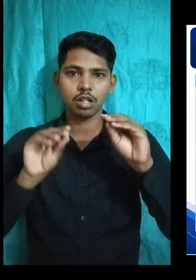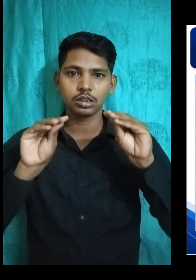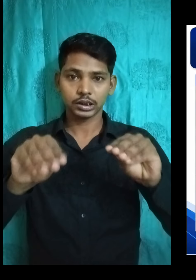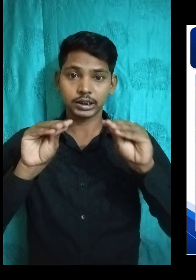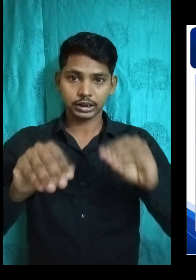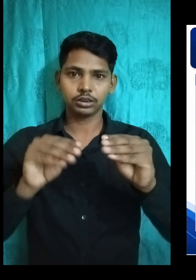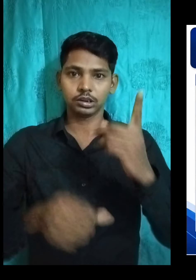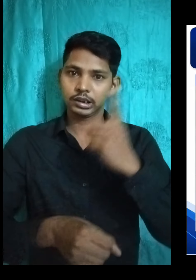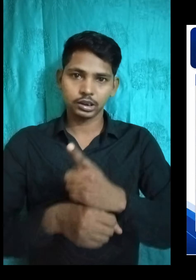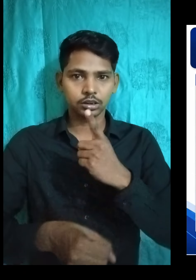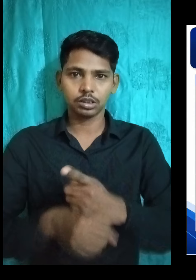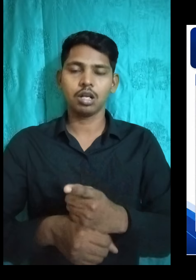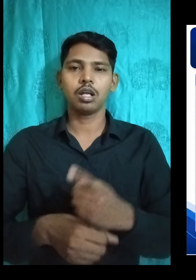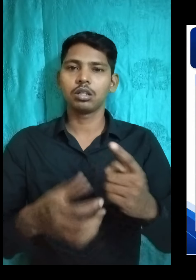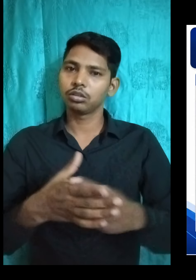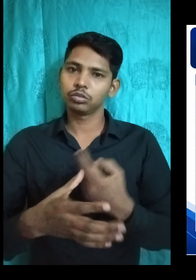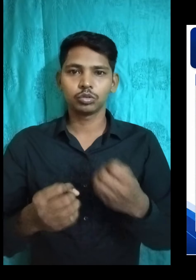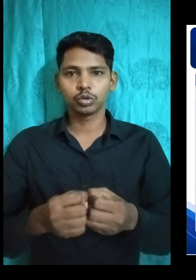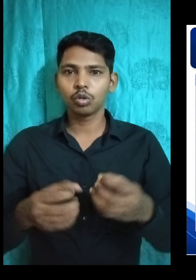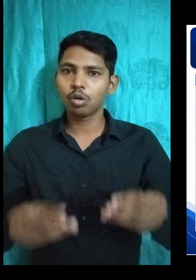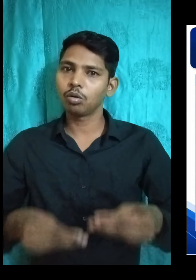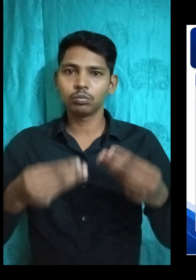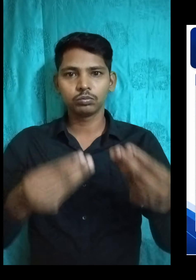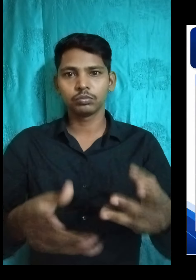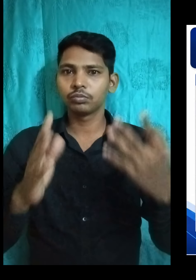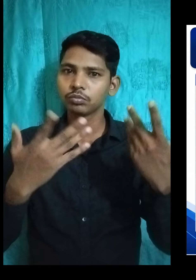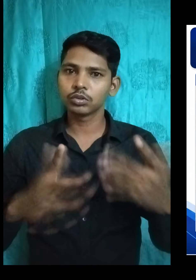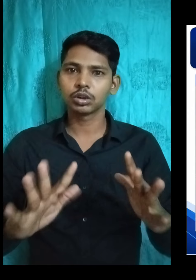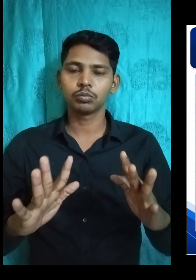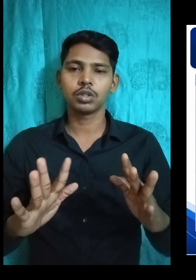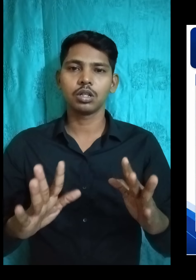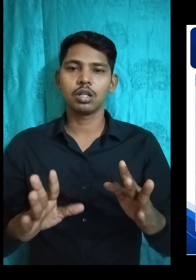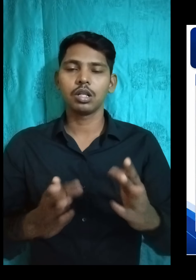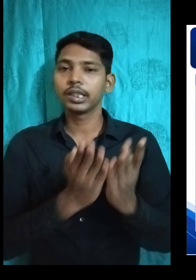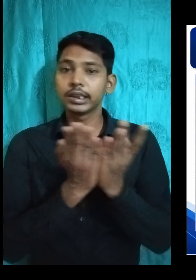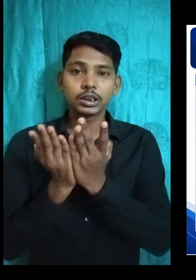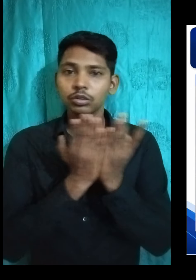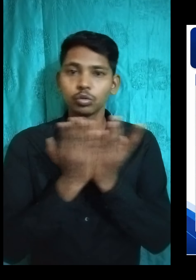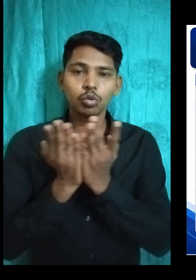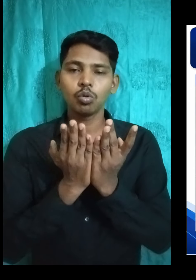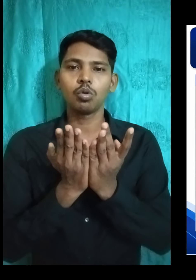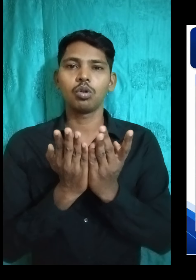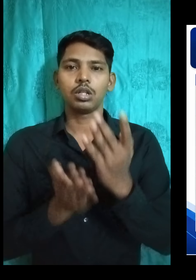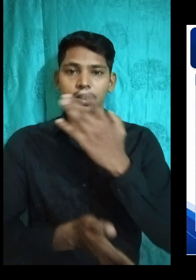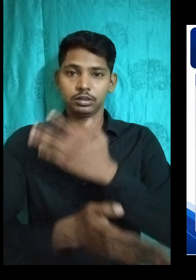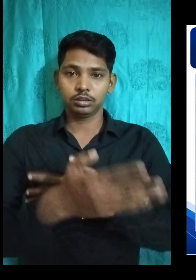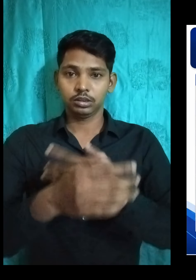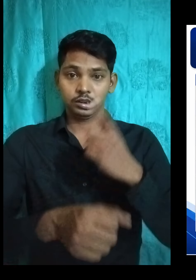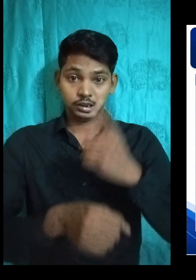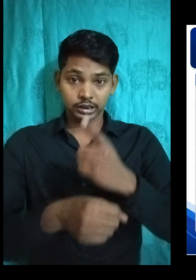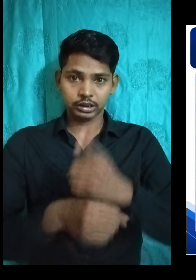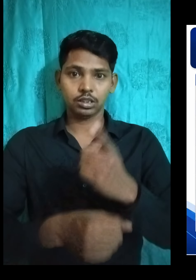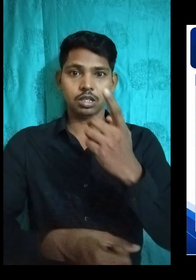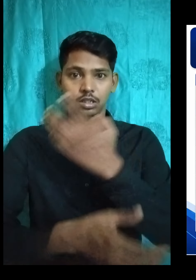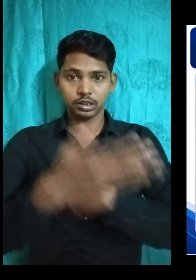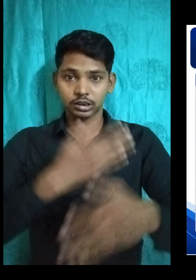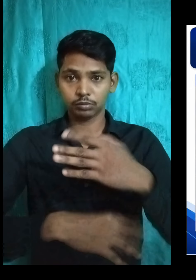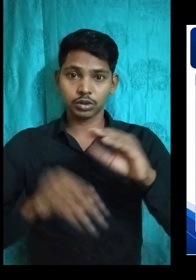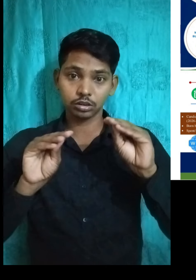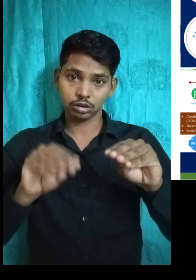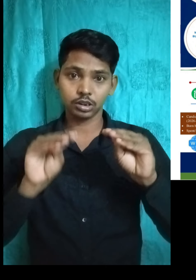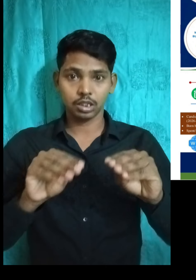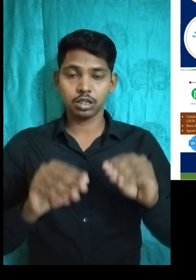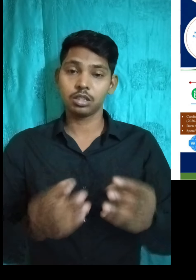दूसरी खबर, इसीलिए आप चूके नहीं। आपका अगर बच्चा दिव्यांग है तो अनिवार्य रूप से एप्लीकेशन